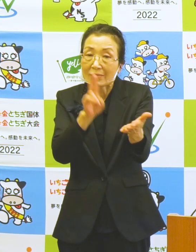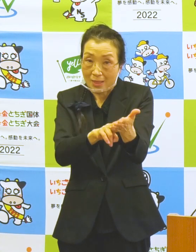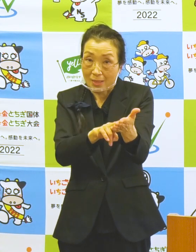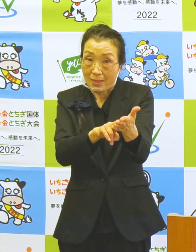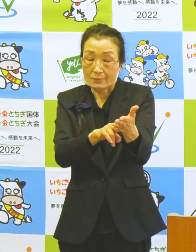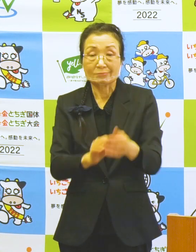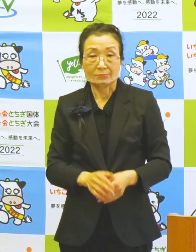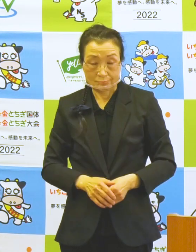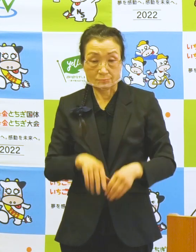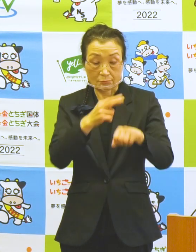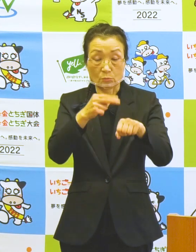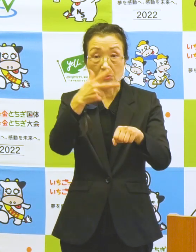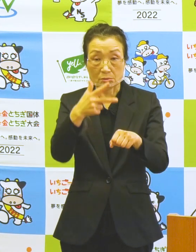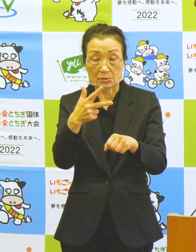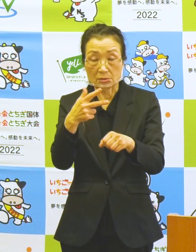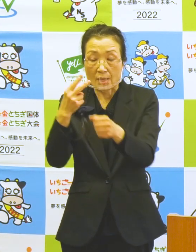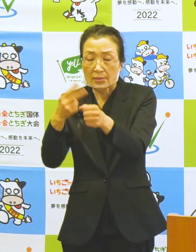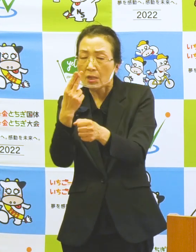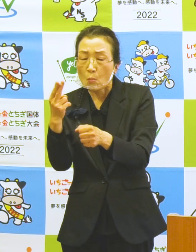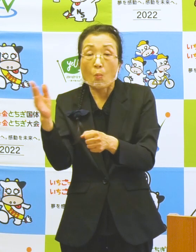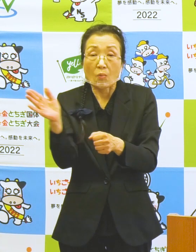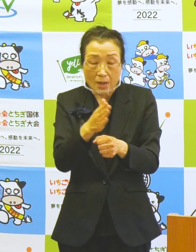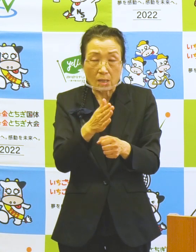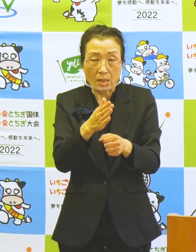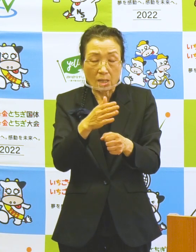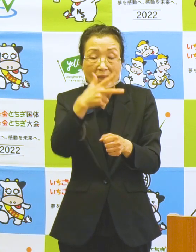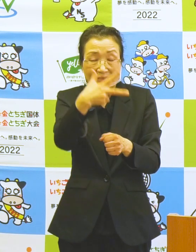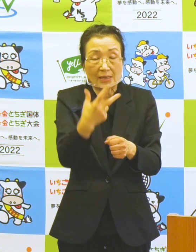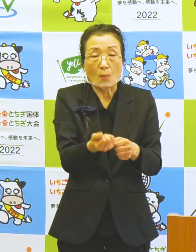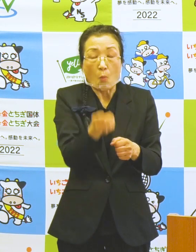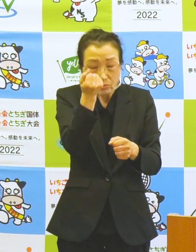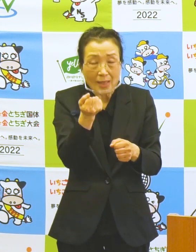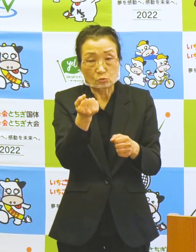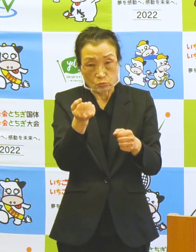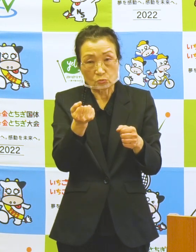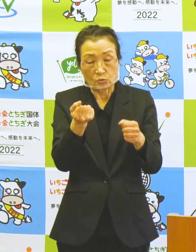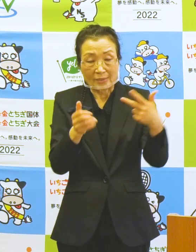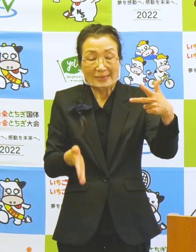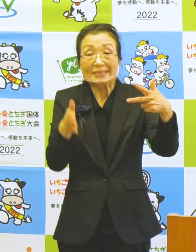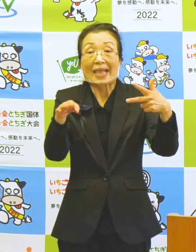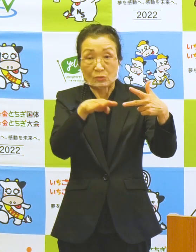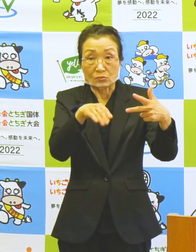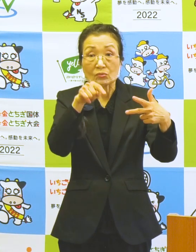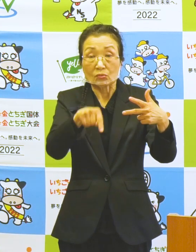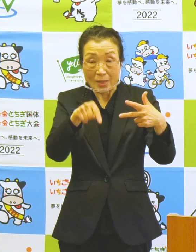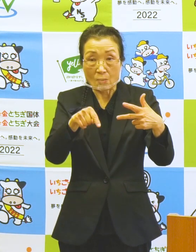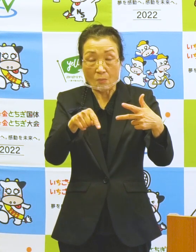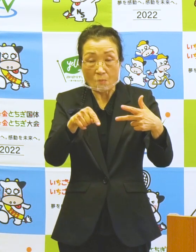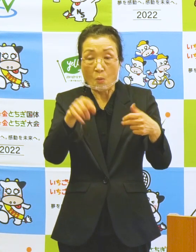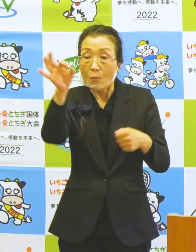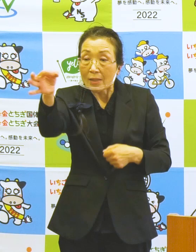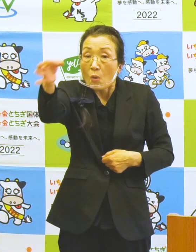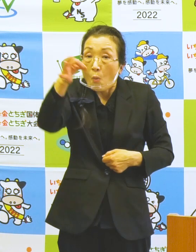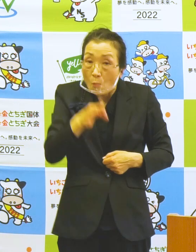那須塩原市では、令和2年度から市の私有施設におけるネーミングライツの制度を開始し